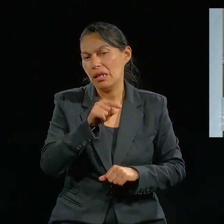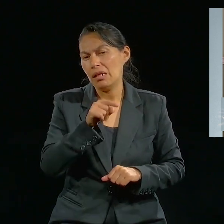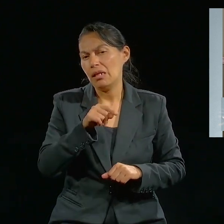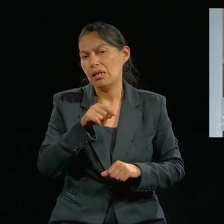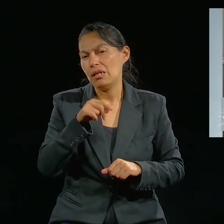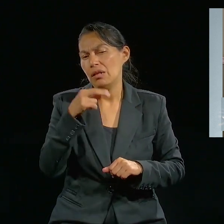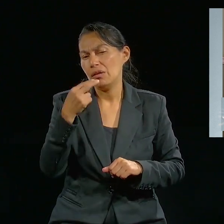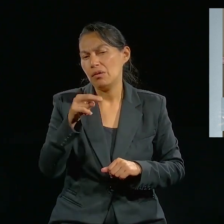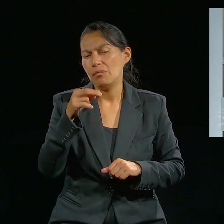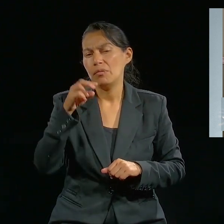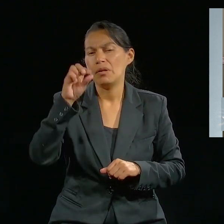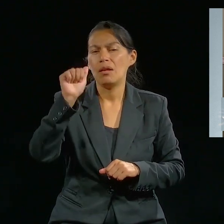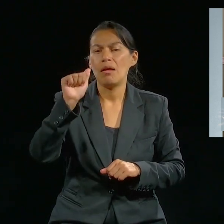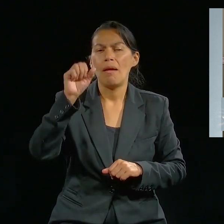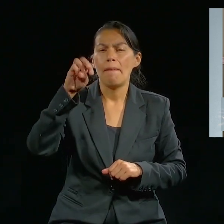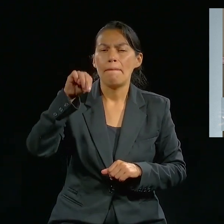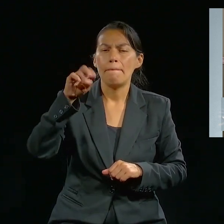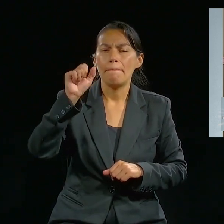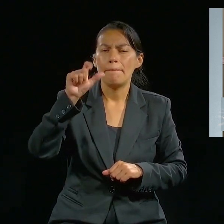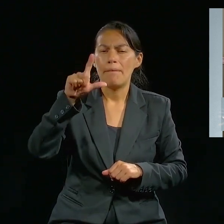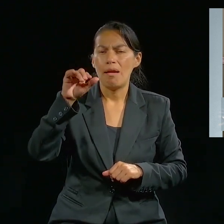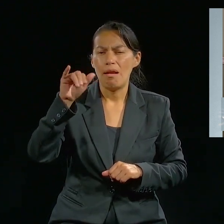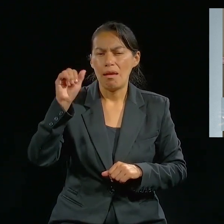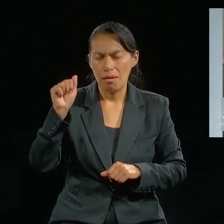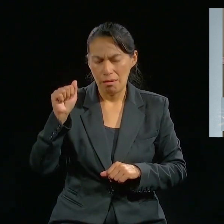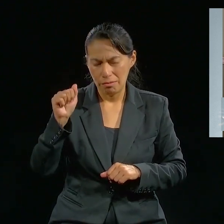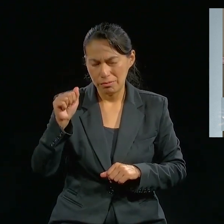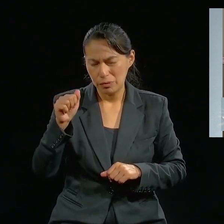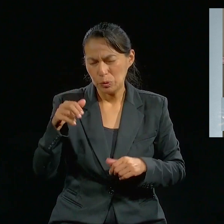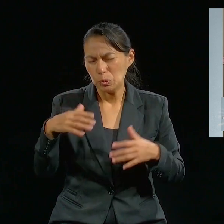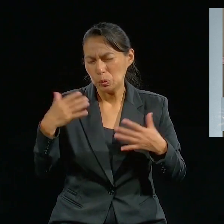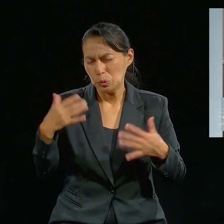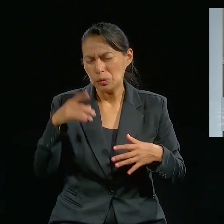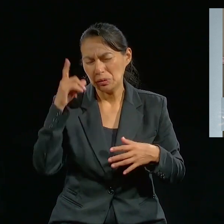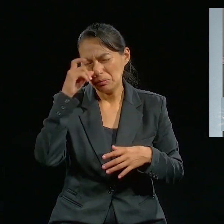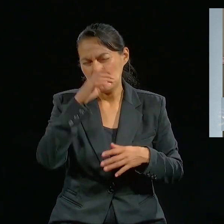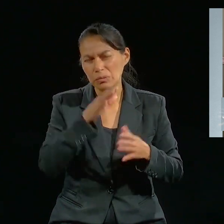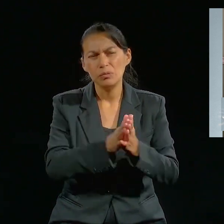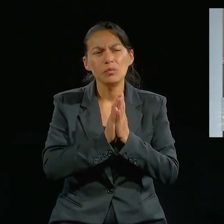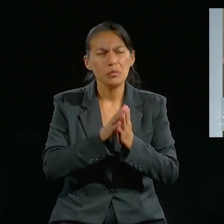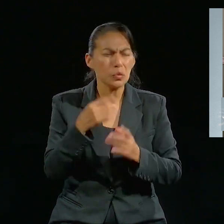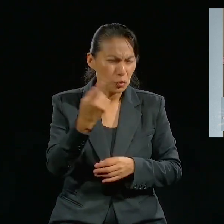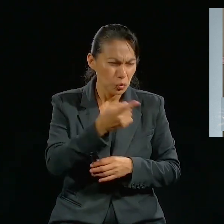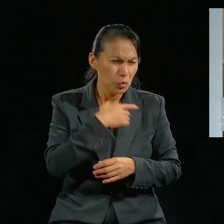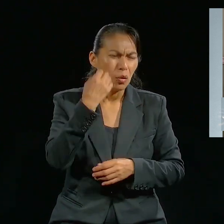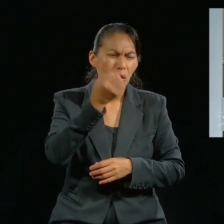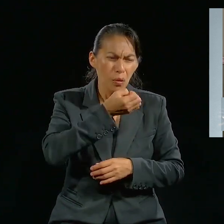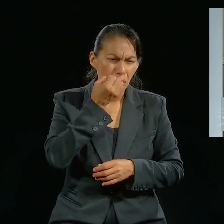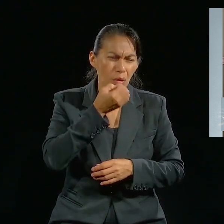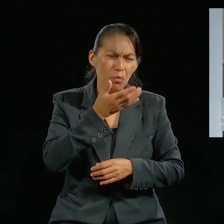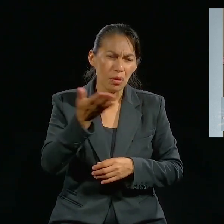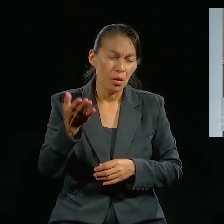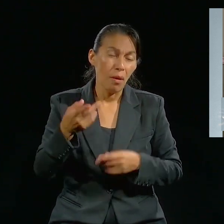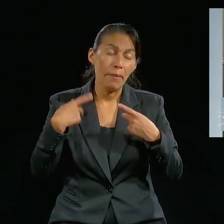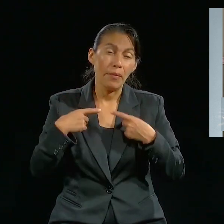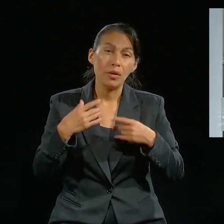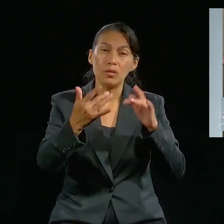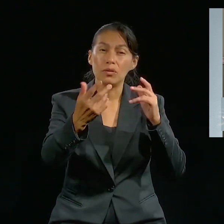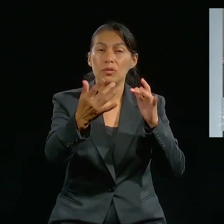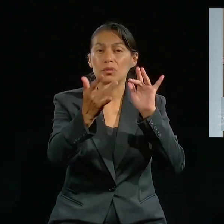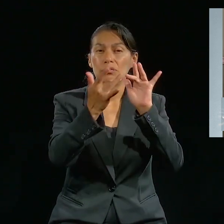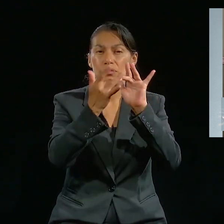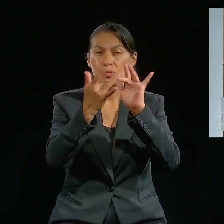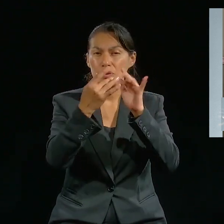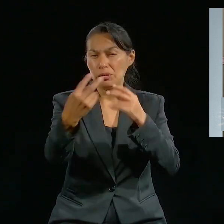Amalia vamos a estar orando por Amalia Ángela y mucha gente también que nos escuche y nos